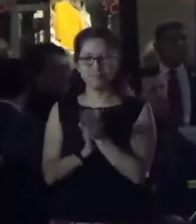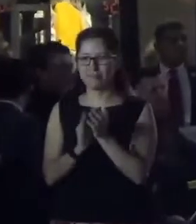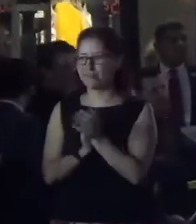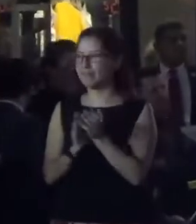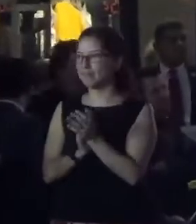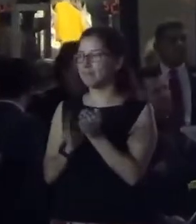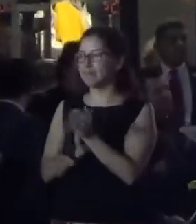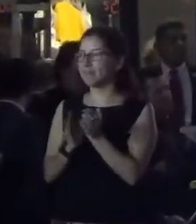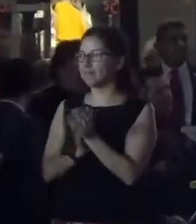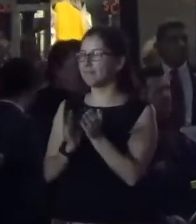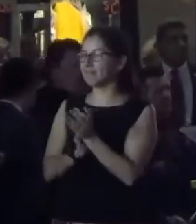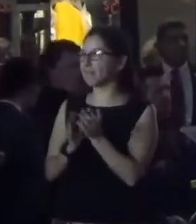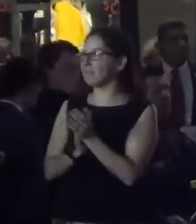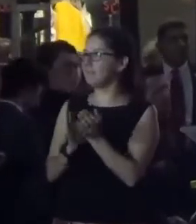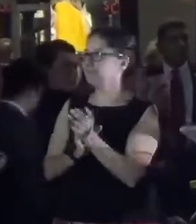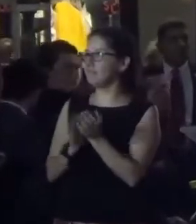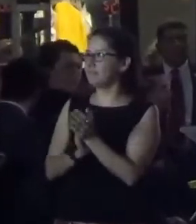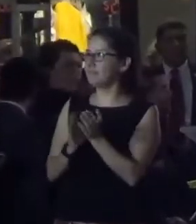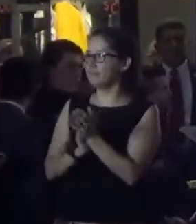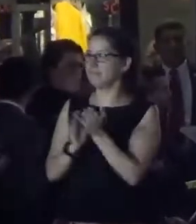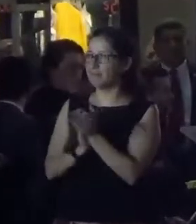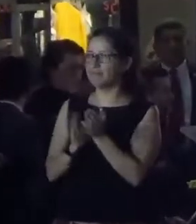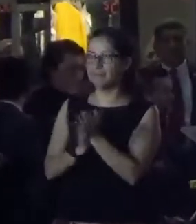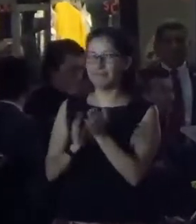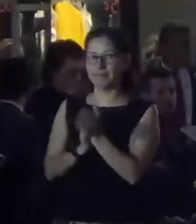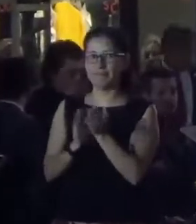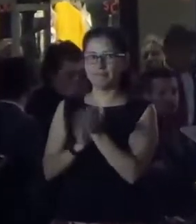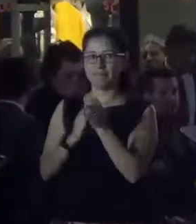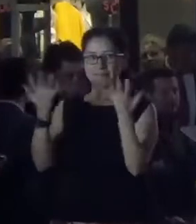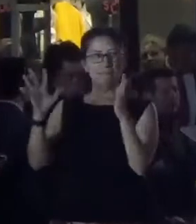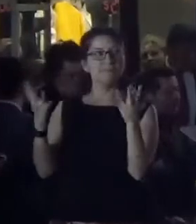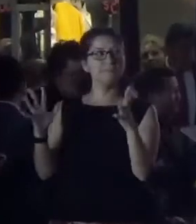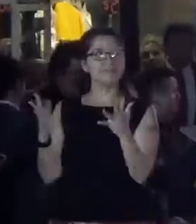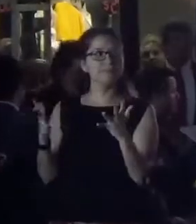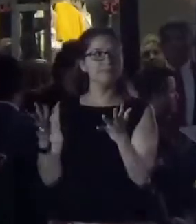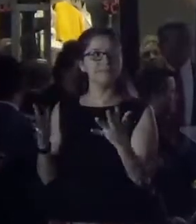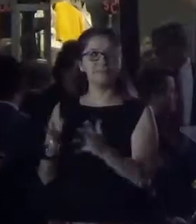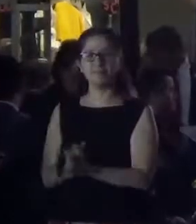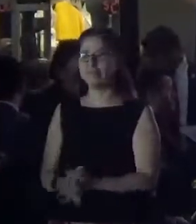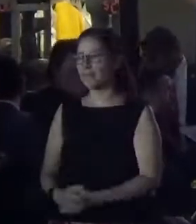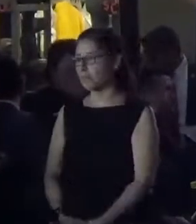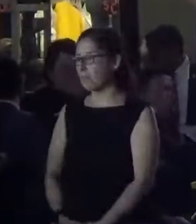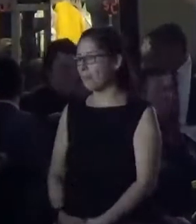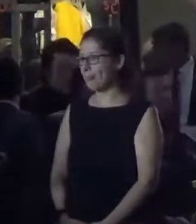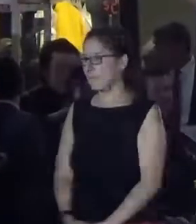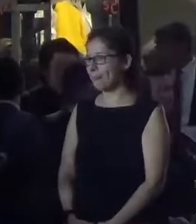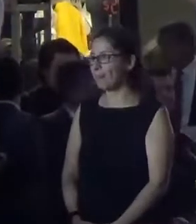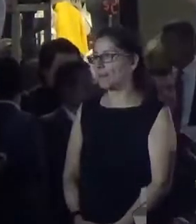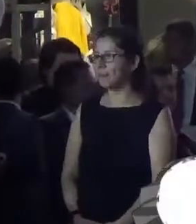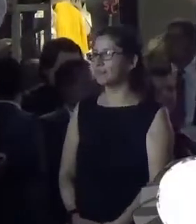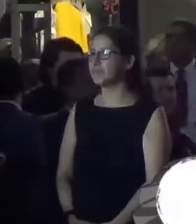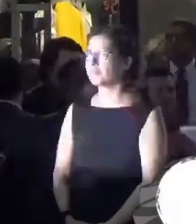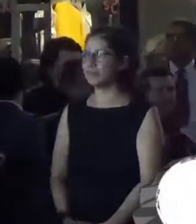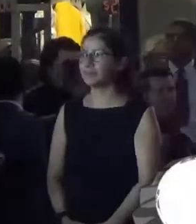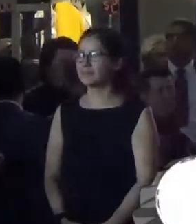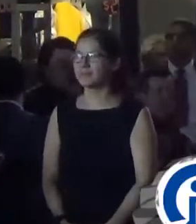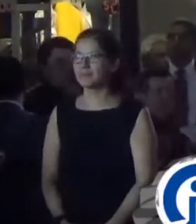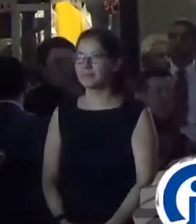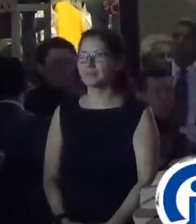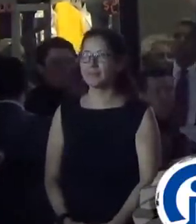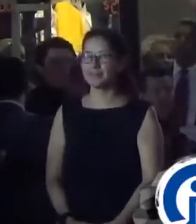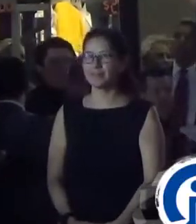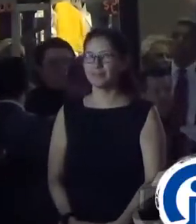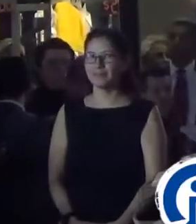Nos encontramos muy cerca del Palacio Municipal aquí en la capital potosina y este es el reporte que damos para Diario Informativo